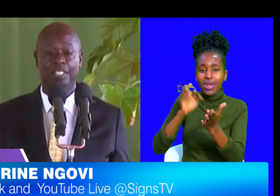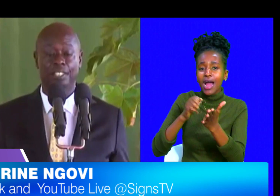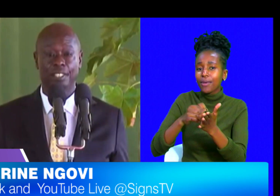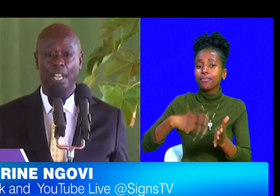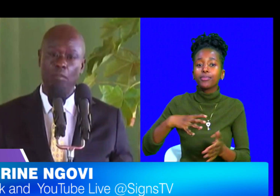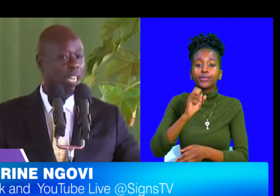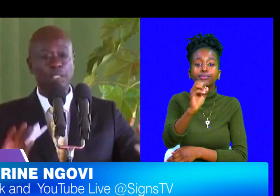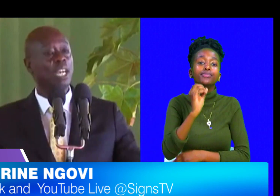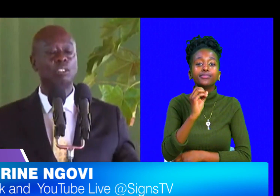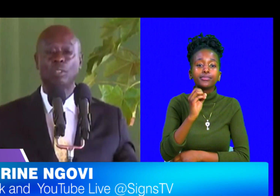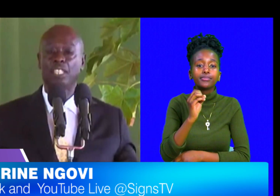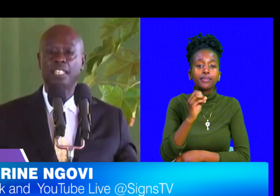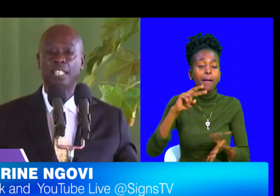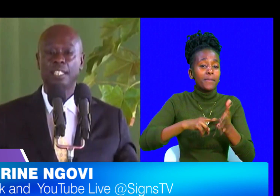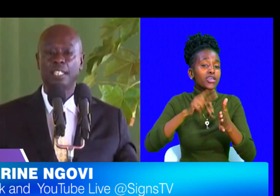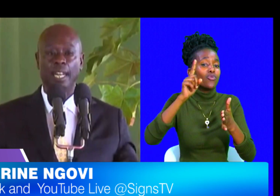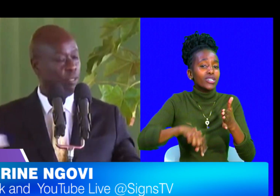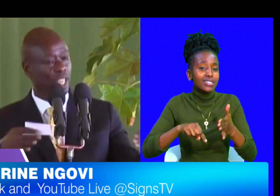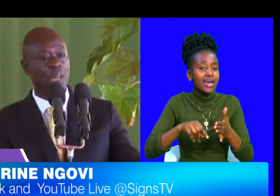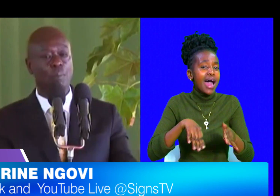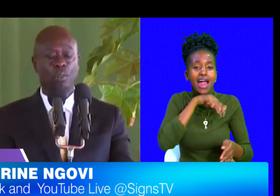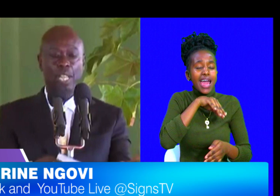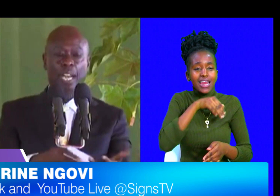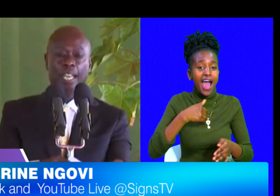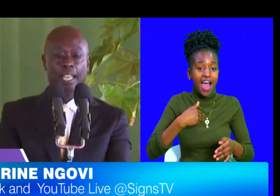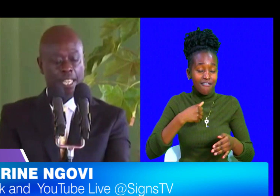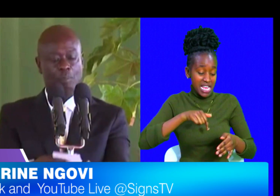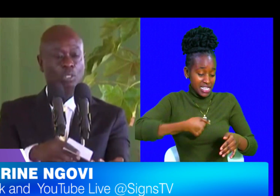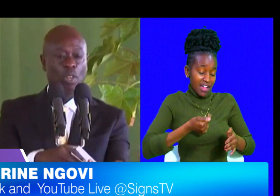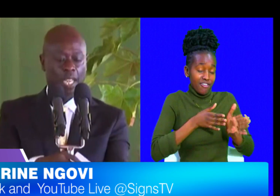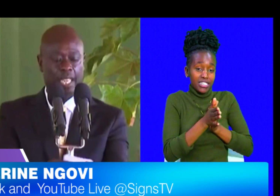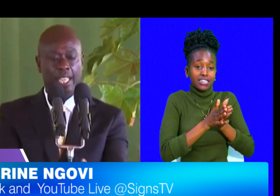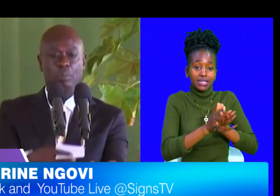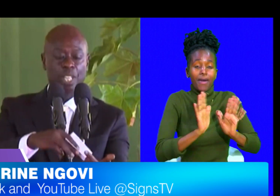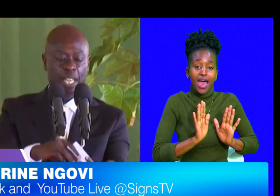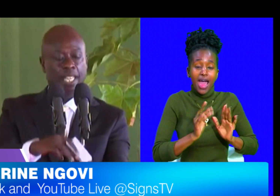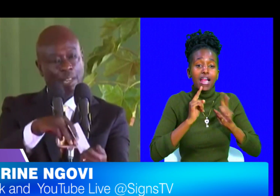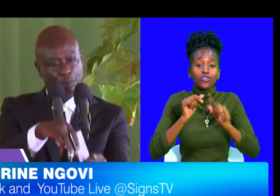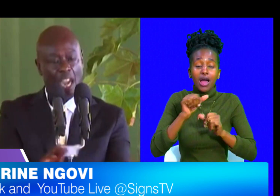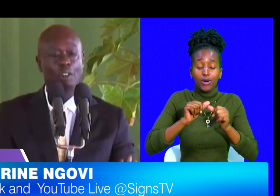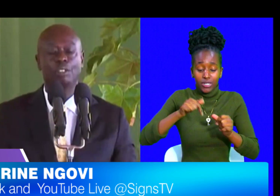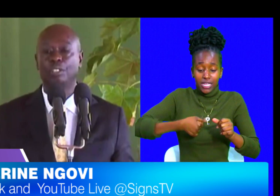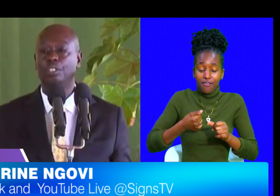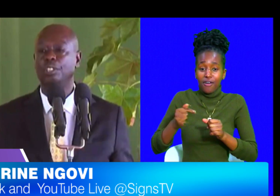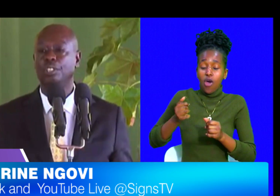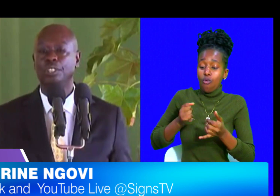Yes. Hakuna kitu ya Kalonzo alitaja. Aliongea mambo yake, ya mtoto wake, ya bibi yake na watu